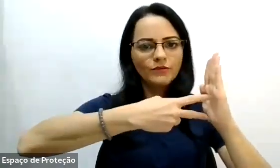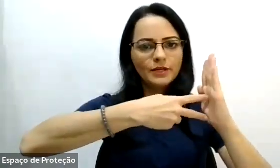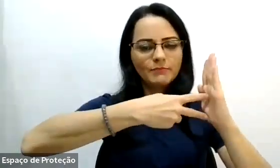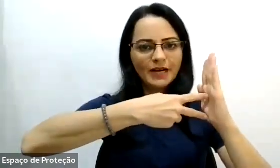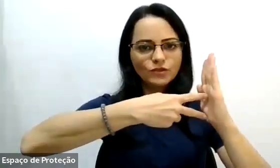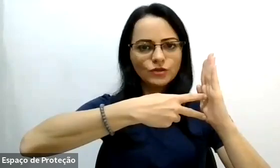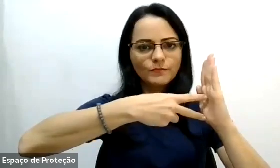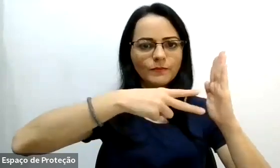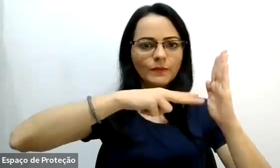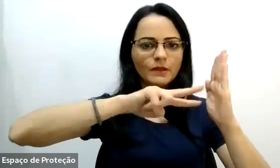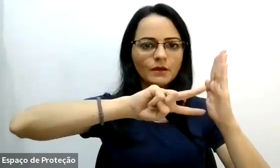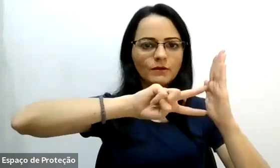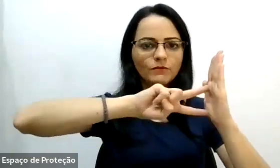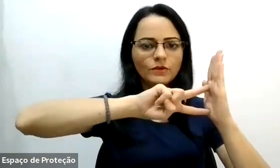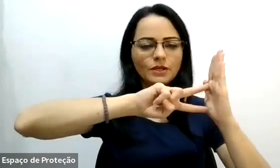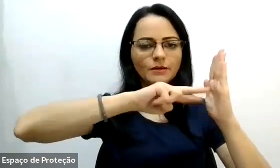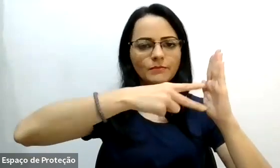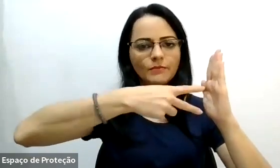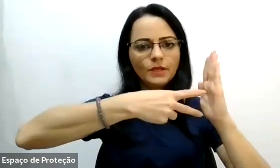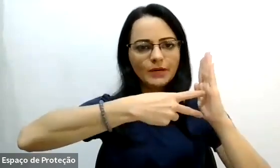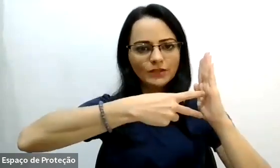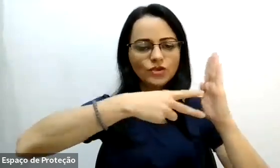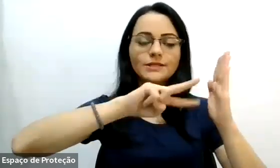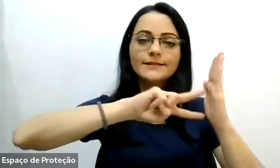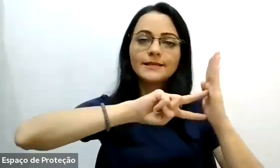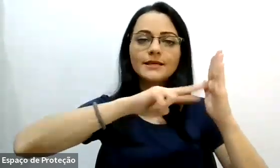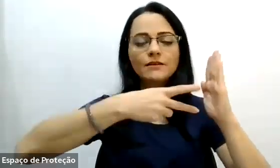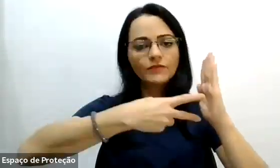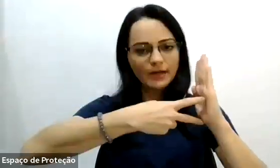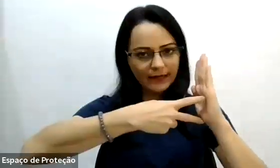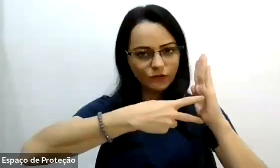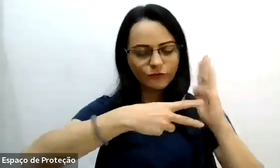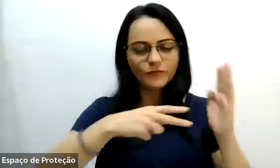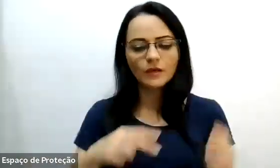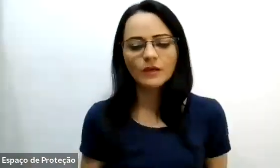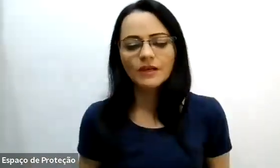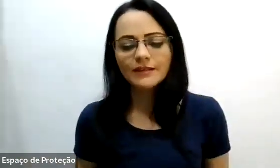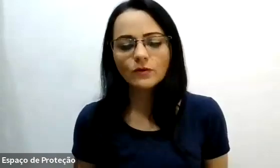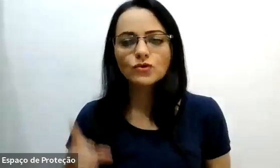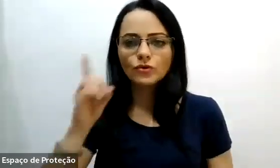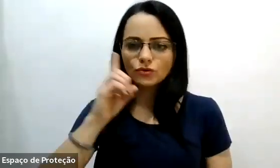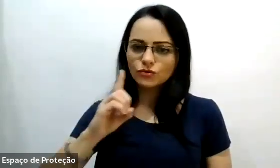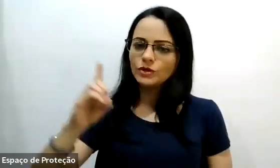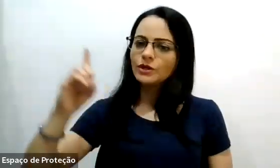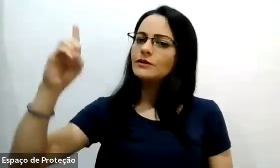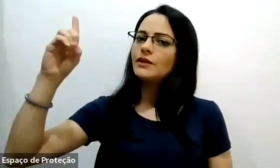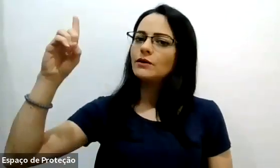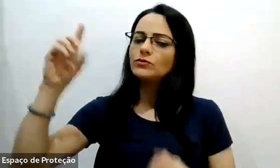vira e bate. Vira e bate. Significado, Deus conosco.